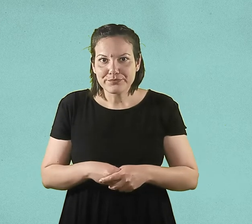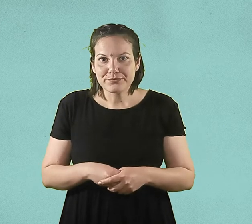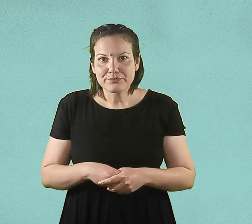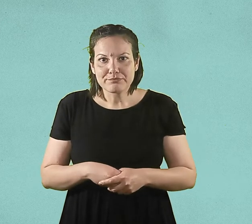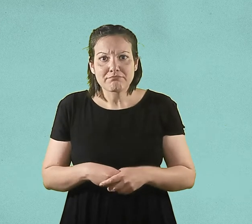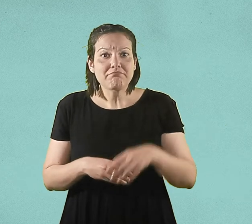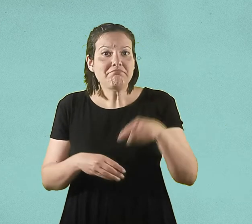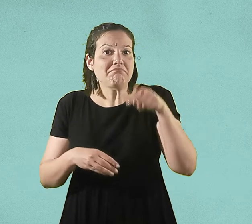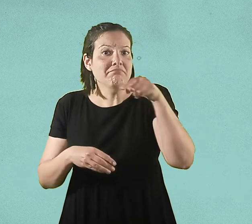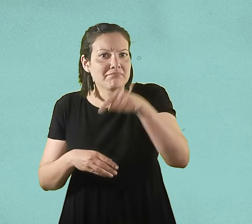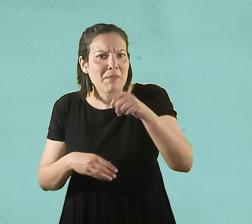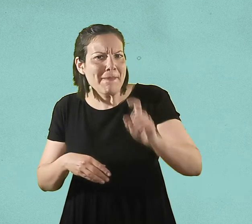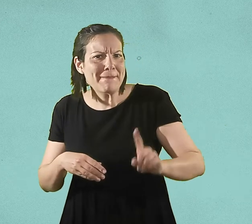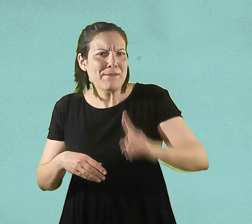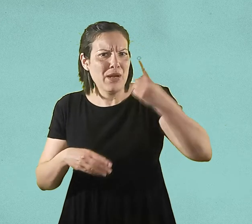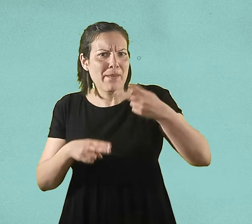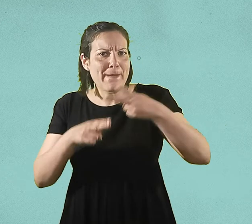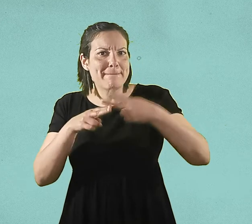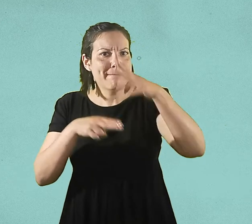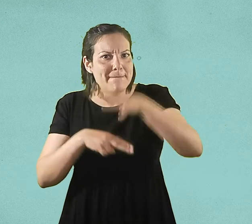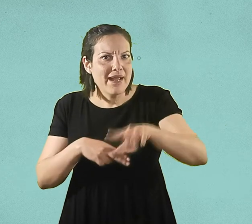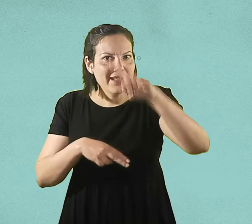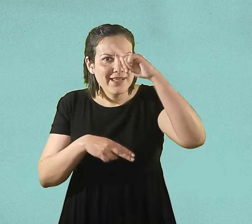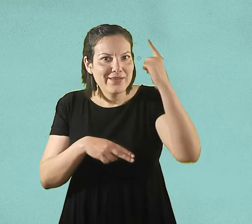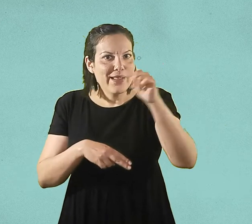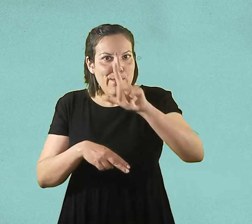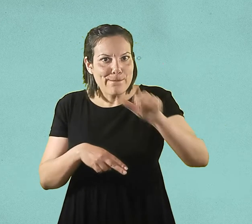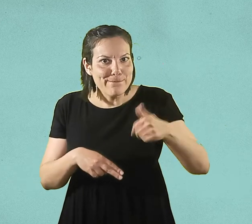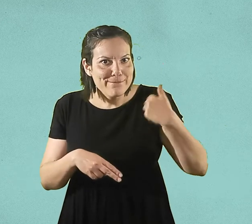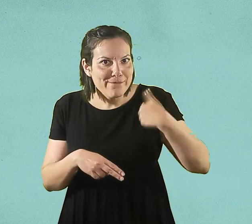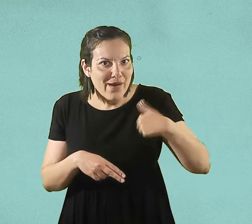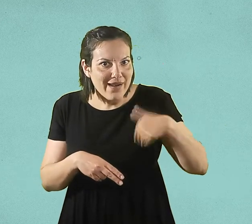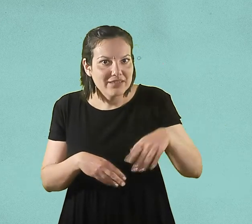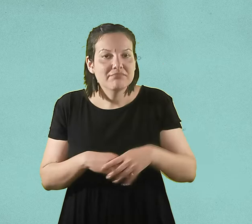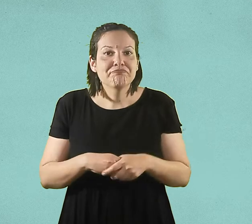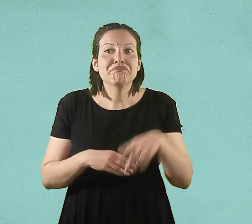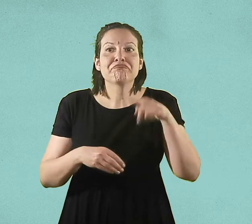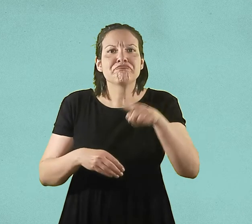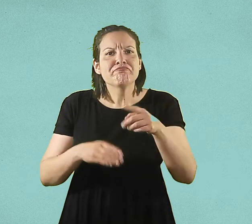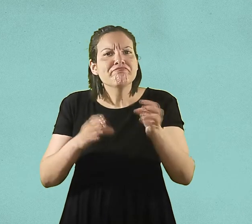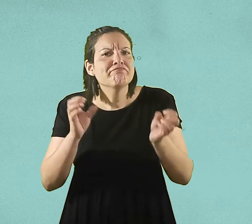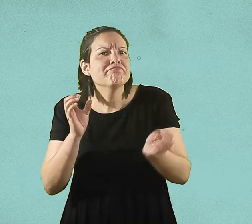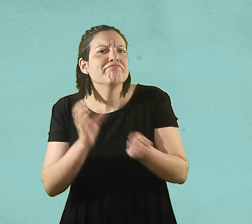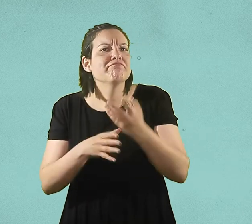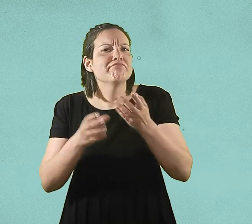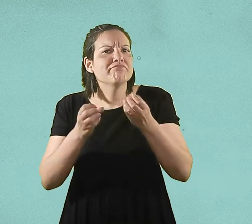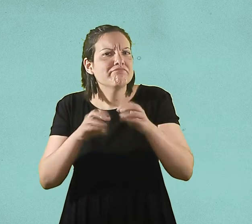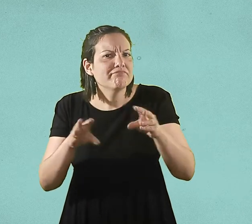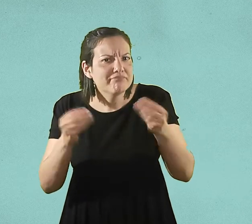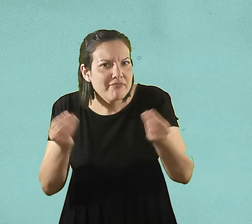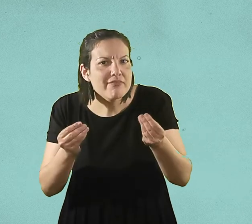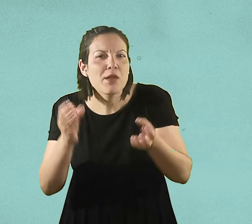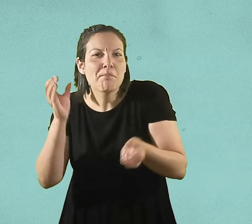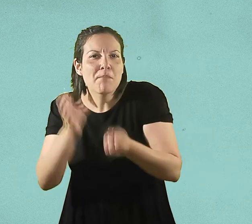Este fue el primer parque nacional de nuestro país y dio origen a la creación de las áreas naturales